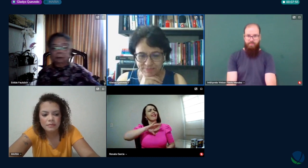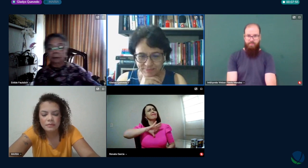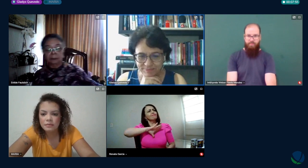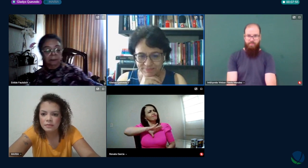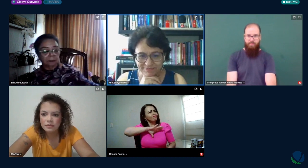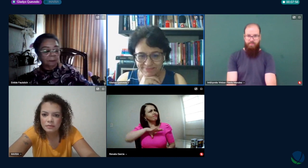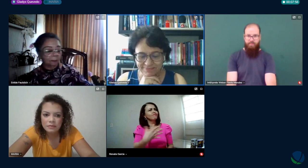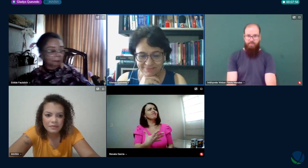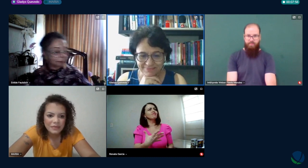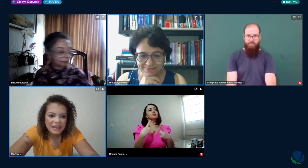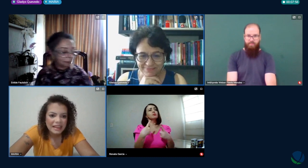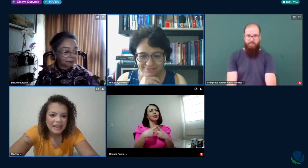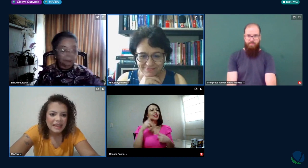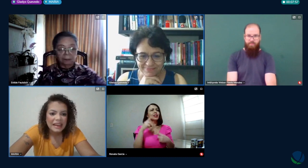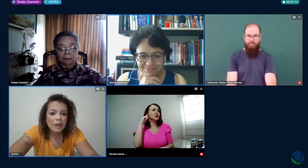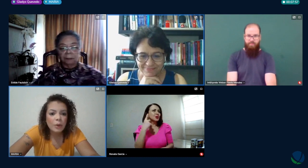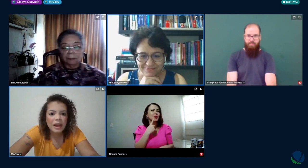obstáculos.